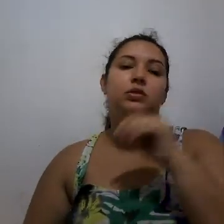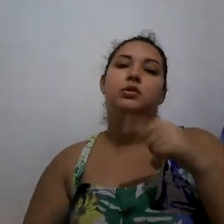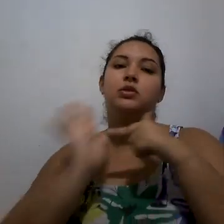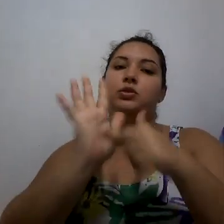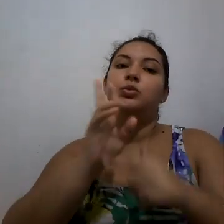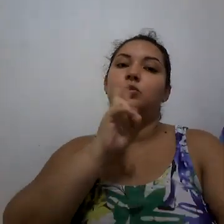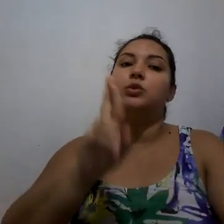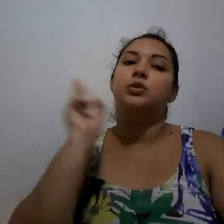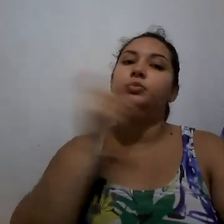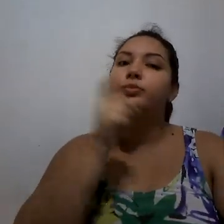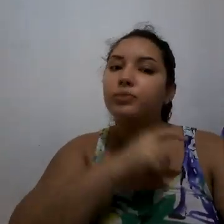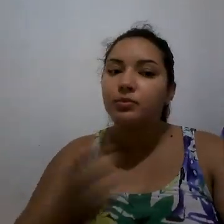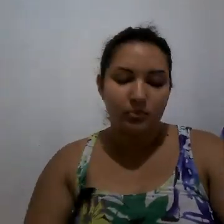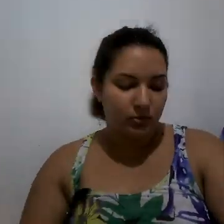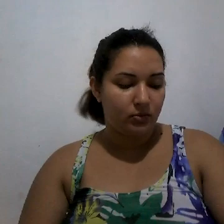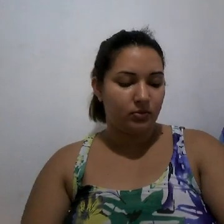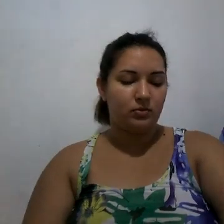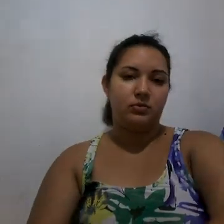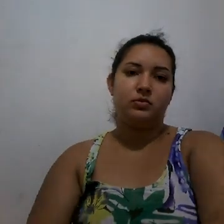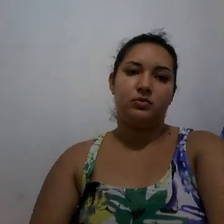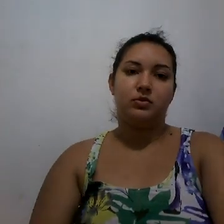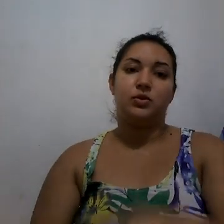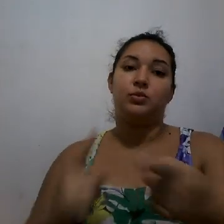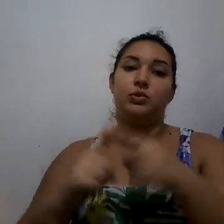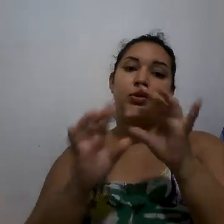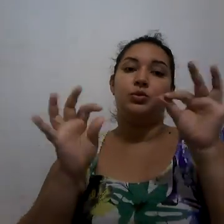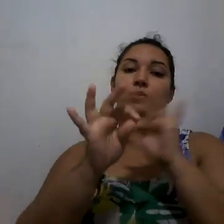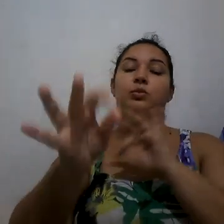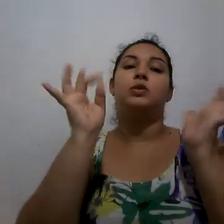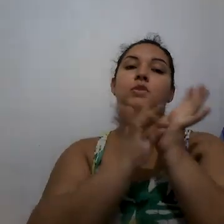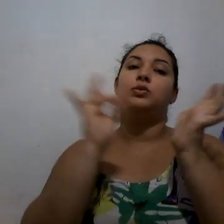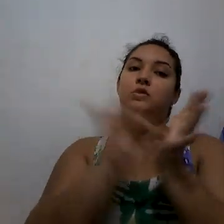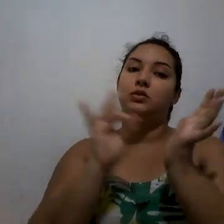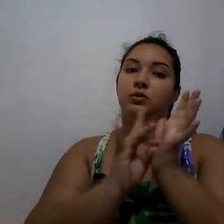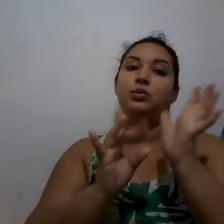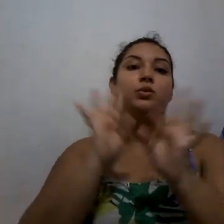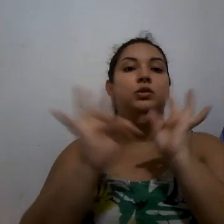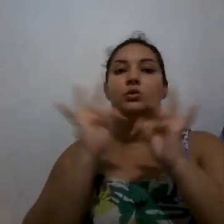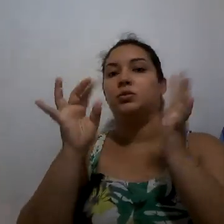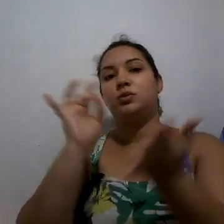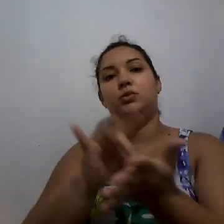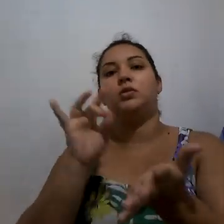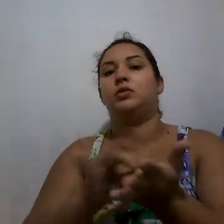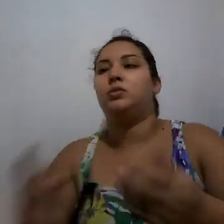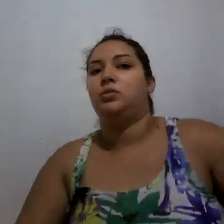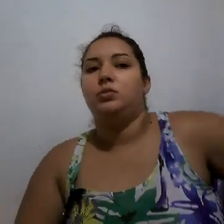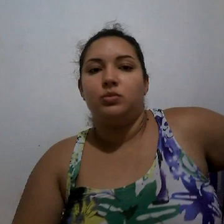não mede o real, ele não trata o real. Por ter essa diferença. Ok? Deixa eu ver aqui,